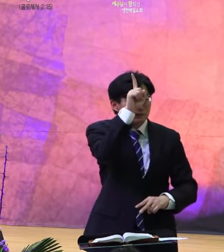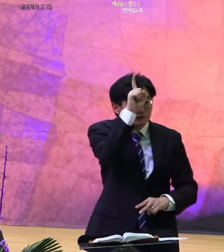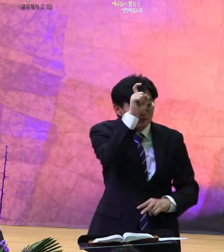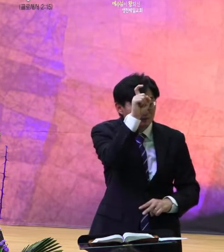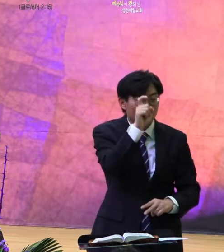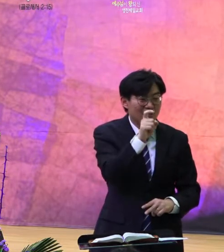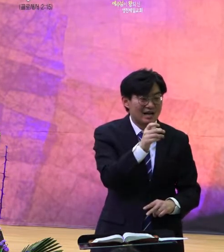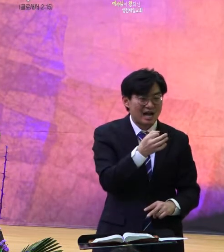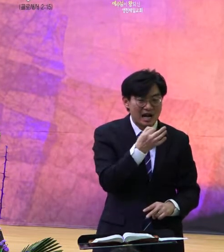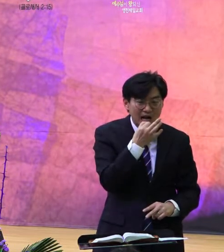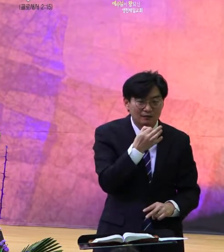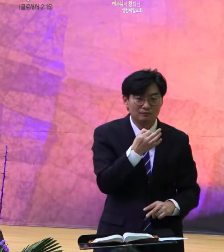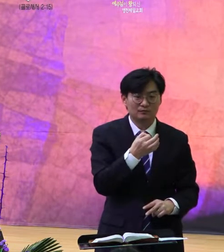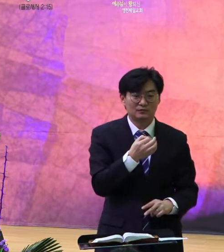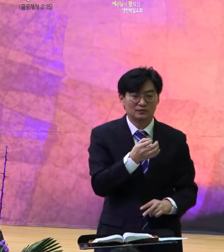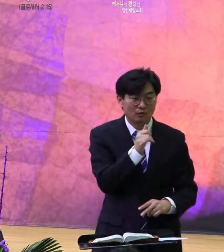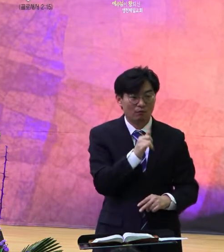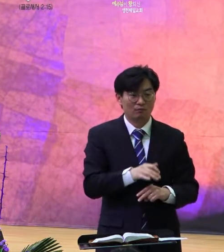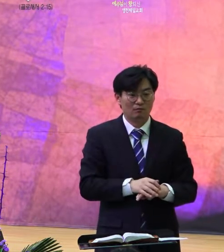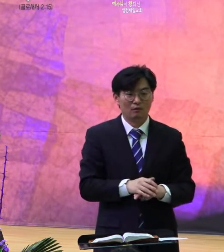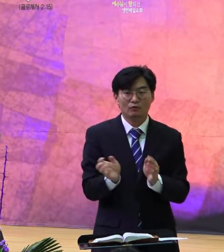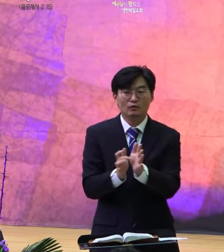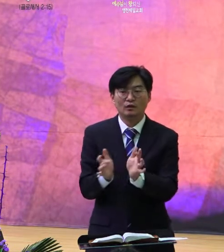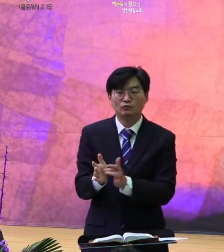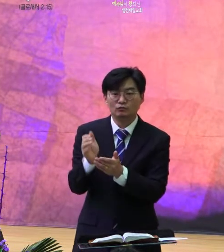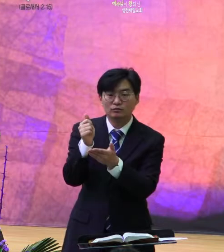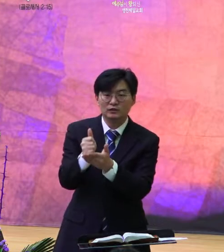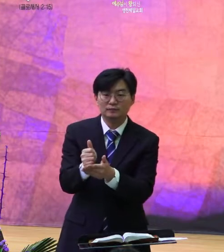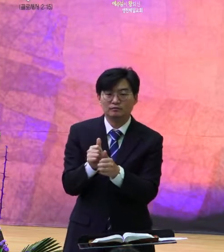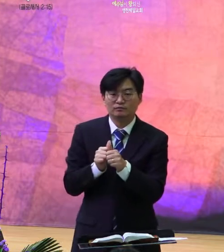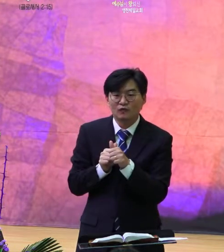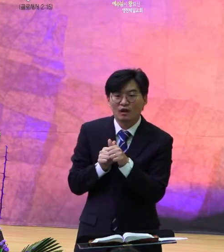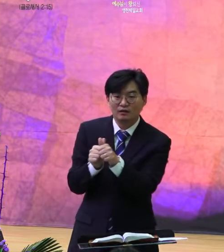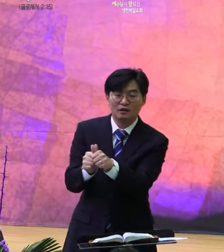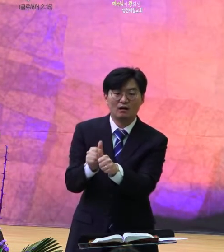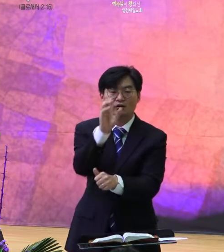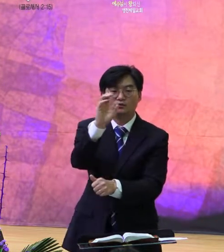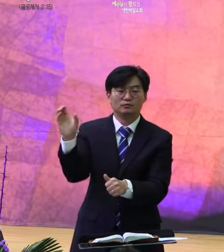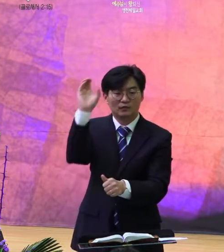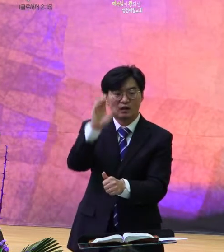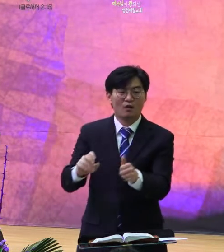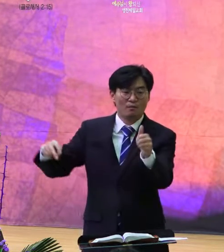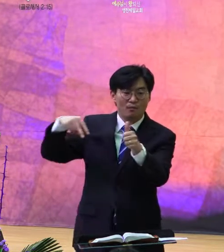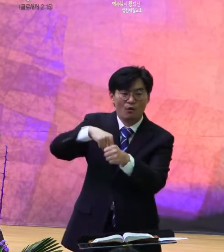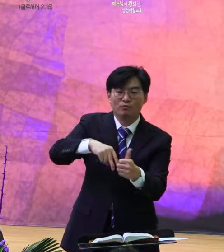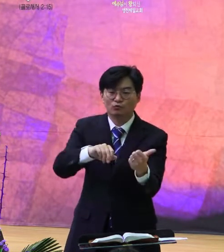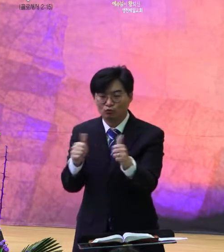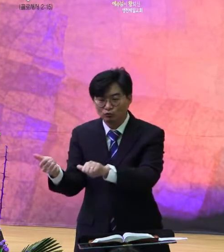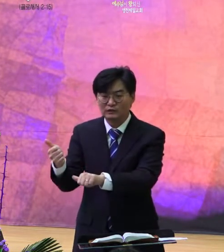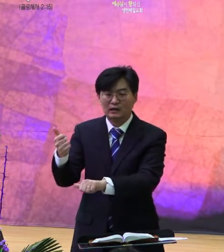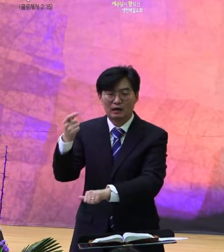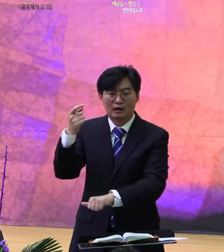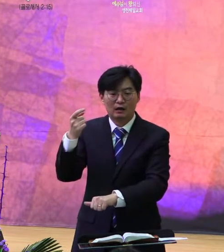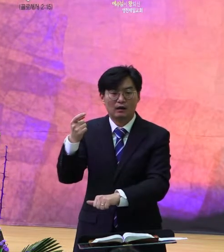살겠다라고 하면서도 예수님의 뜻을 따라서 행하지는 않는 그런 성도들도